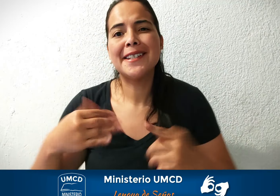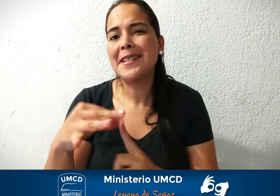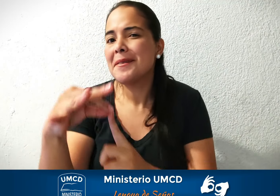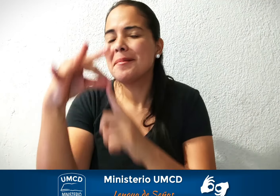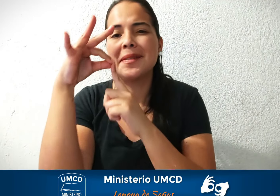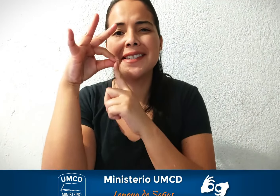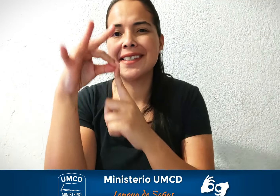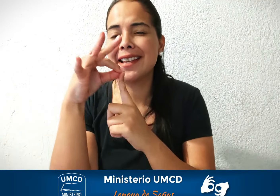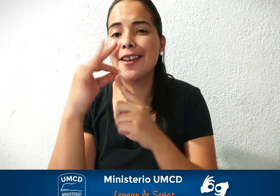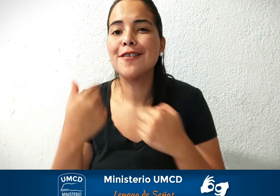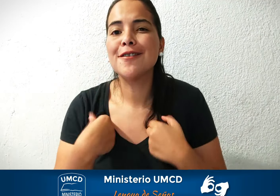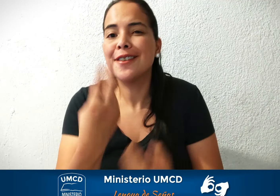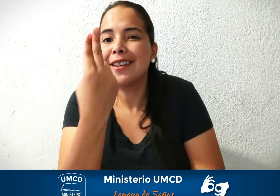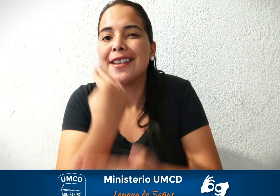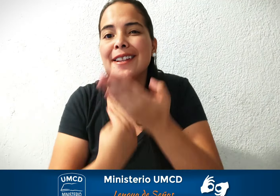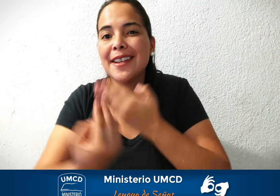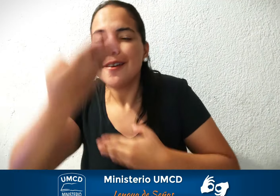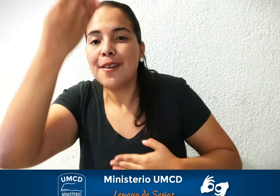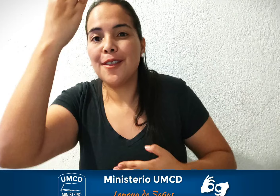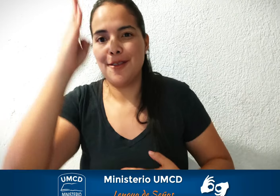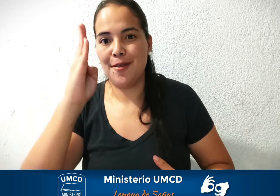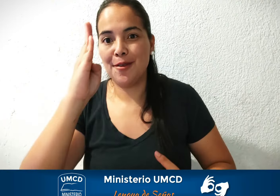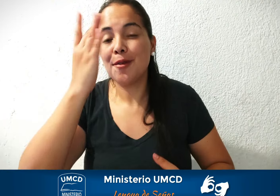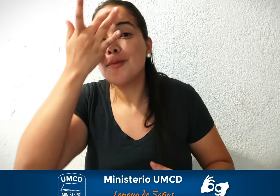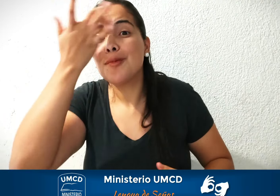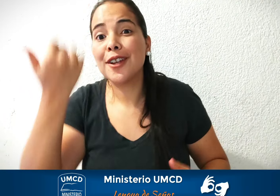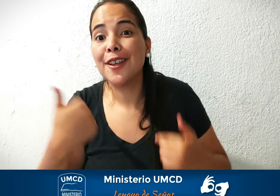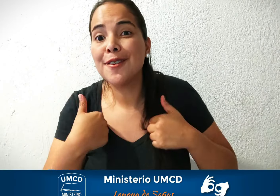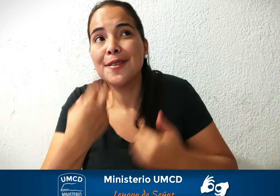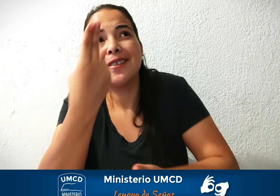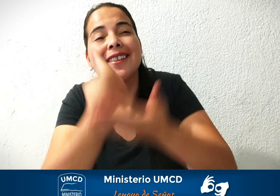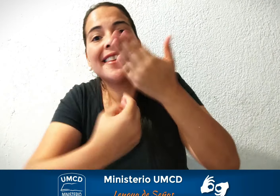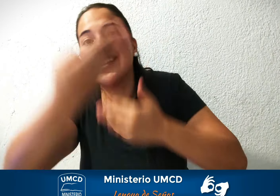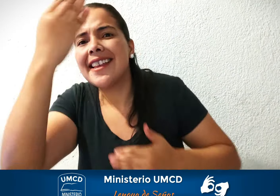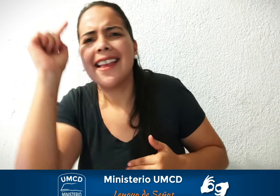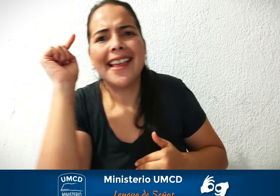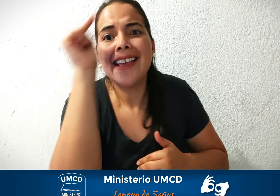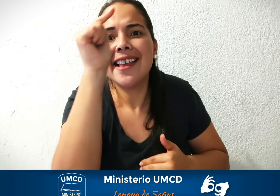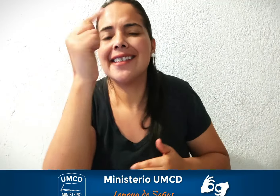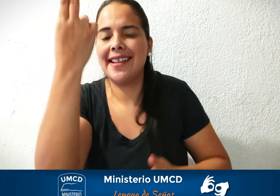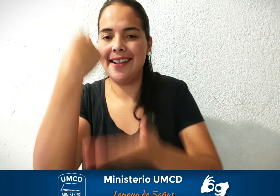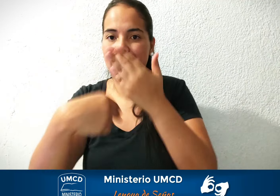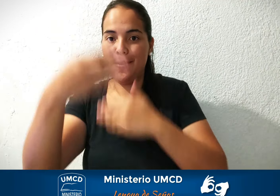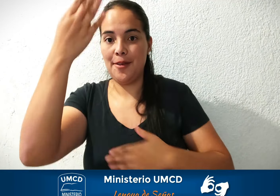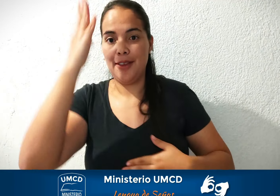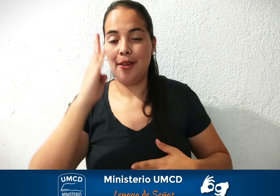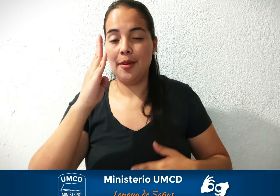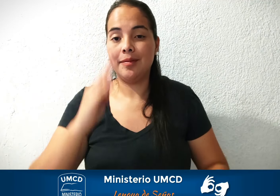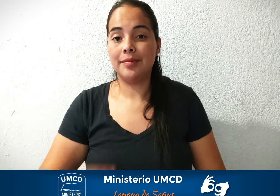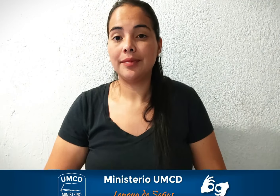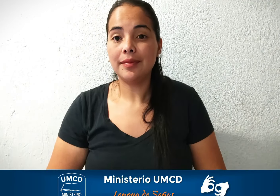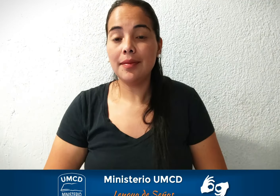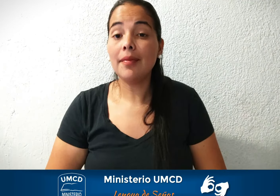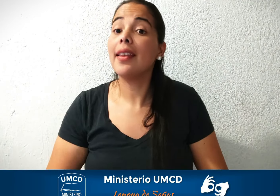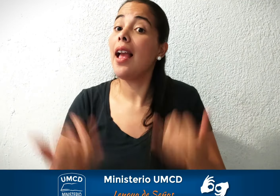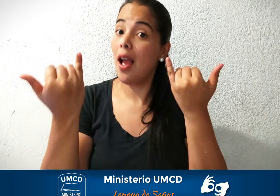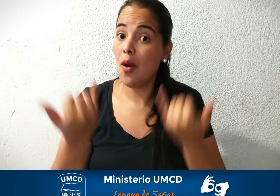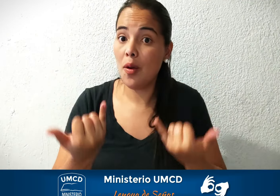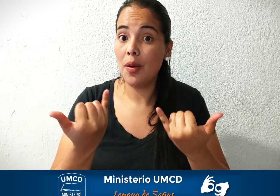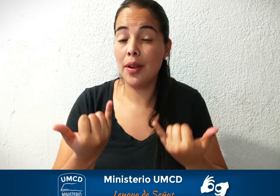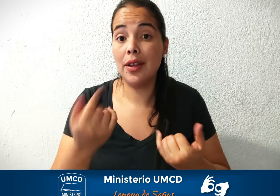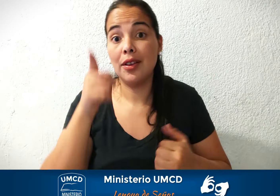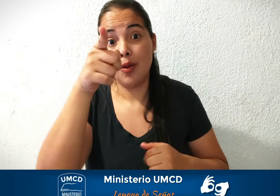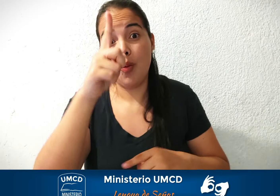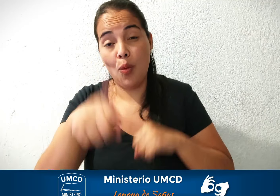el estatus de Hijo de Dios, porque él era Hijo de Dios y él es el Hijo de Dios.